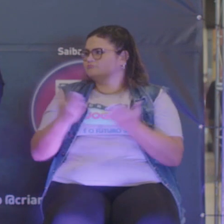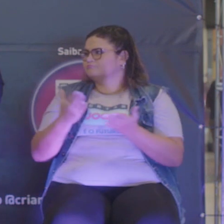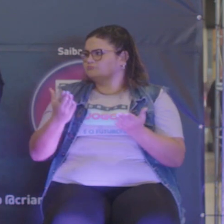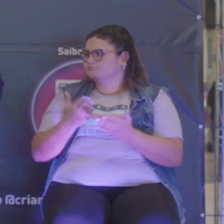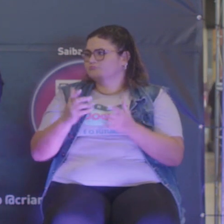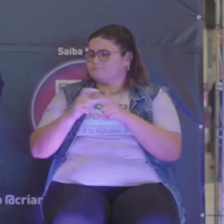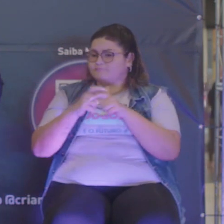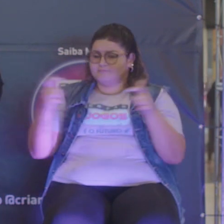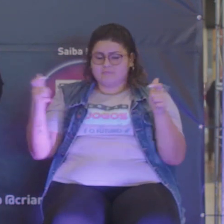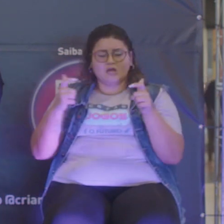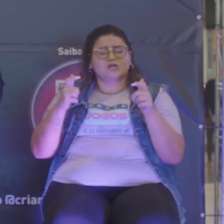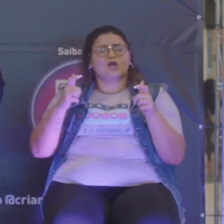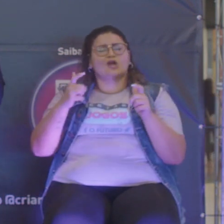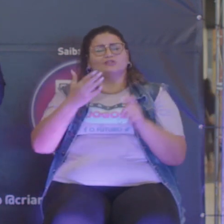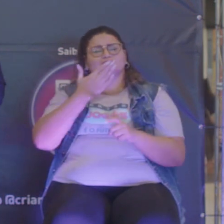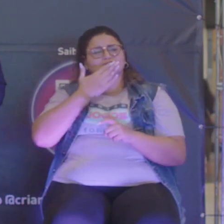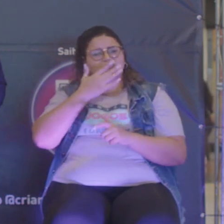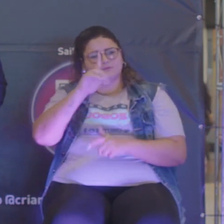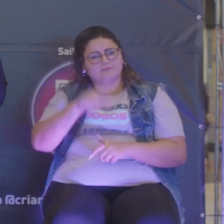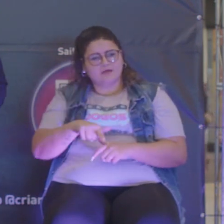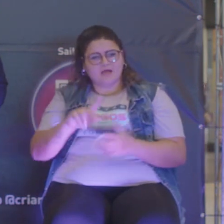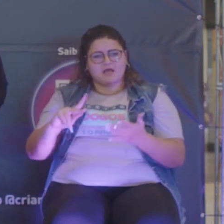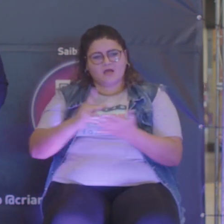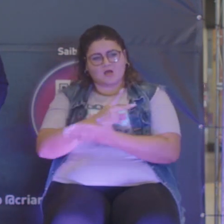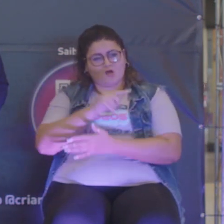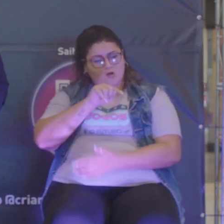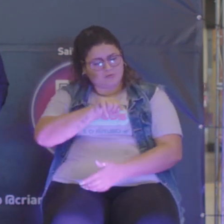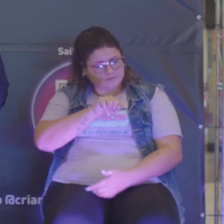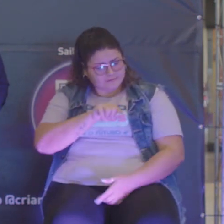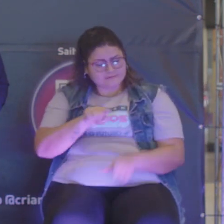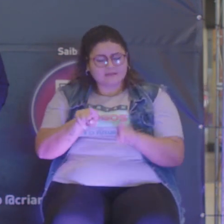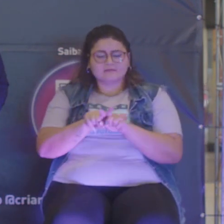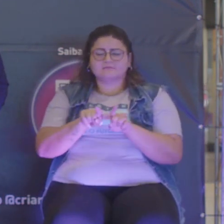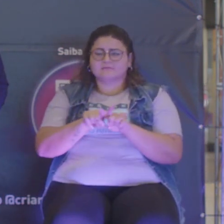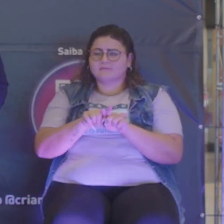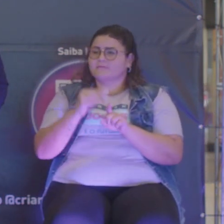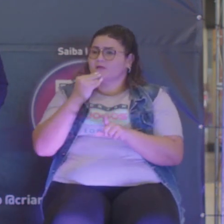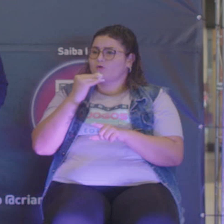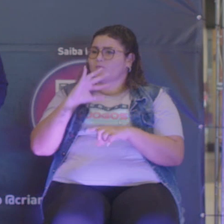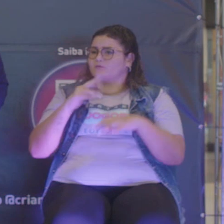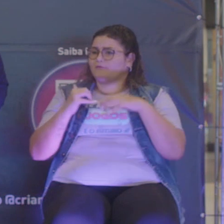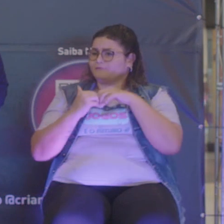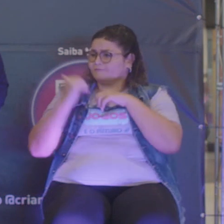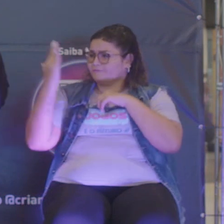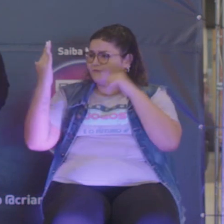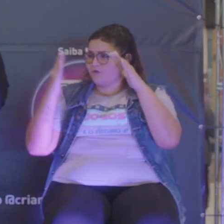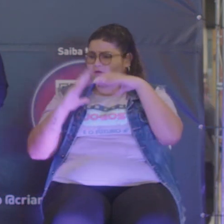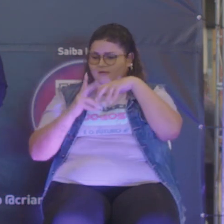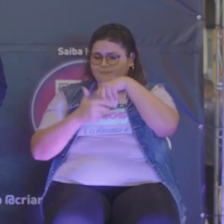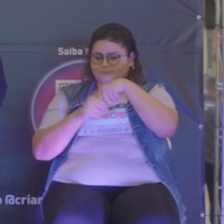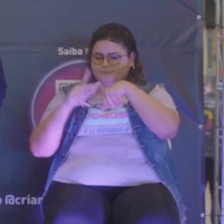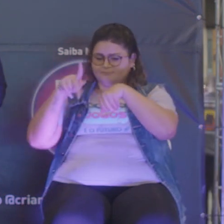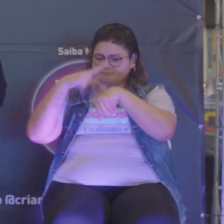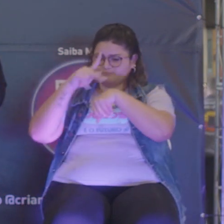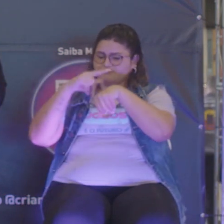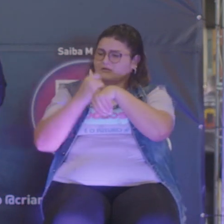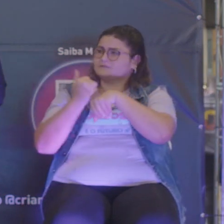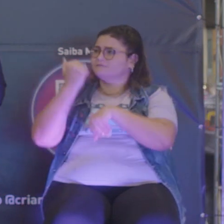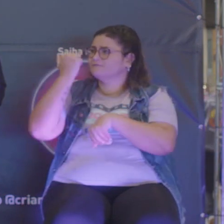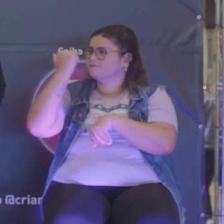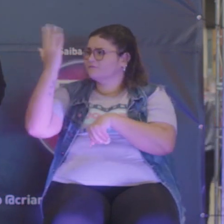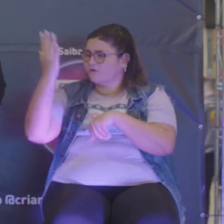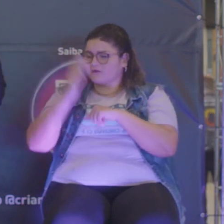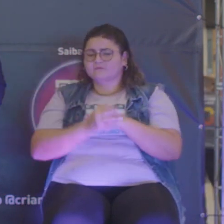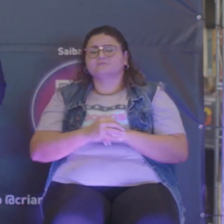dos maiores times para isso acontecer. A gente está falando de oportunidade internacional, inclusive. Hoje o Brasil é um dos